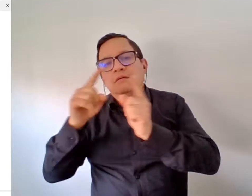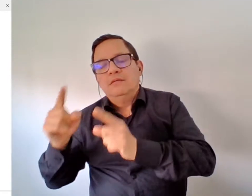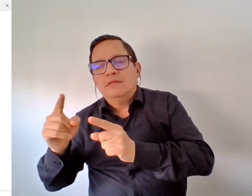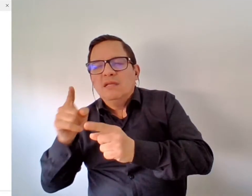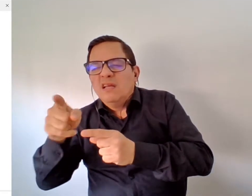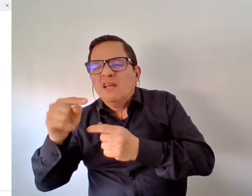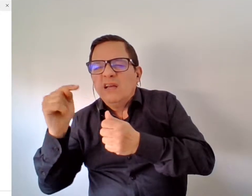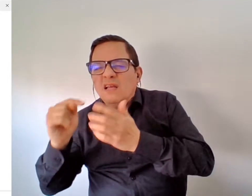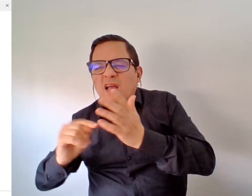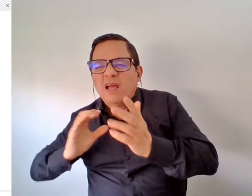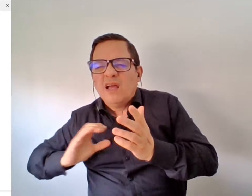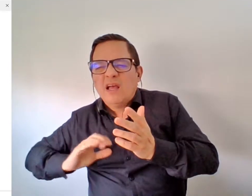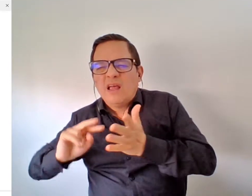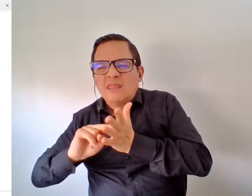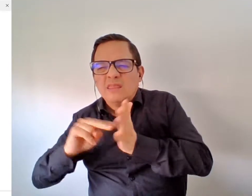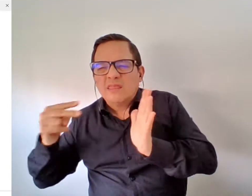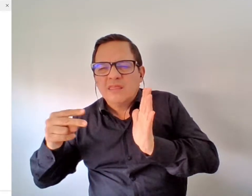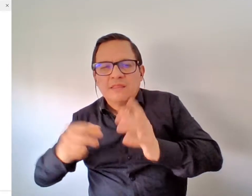Aspectos técnicos.